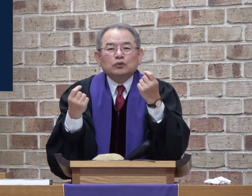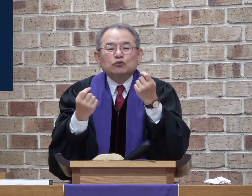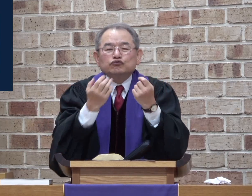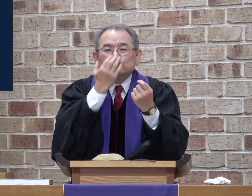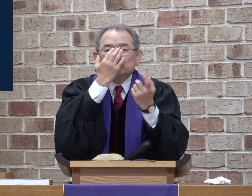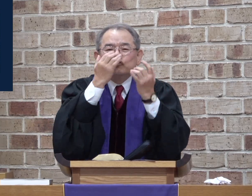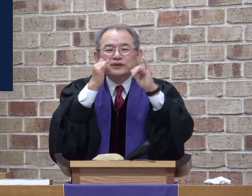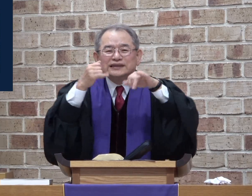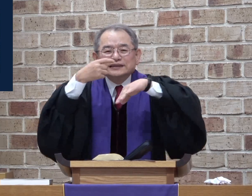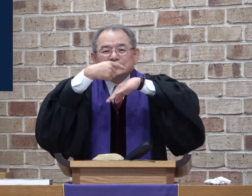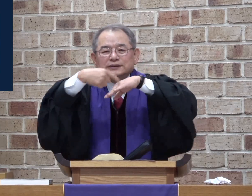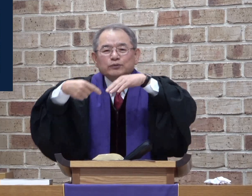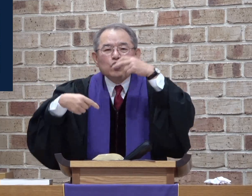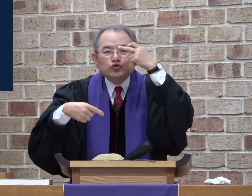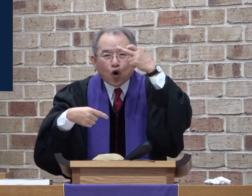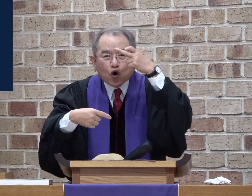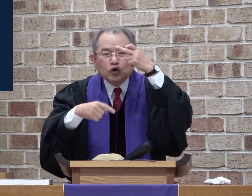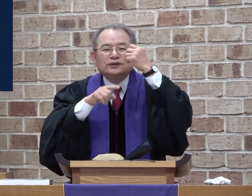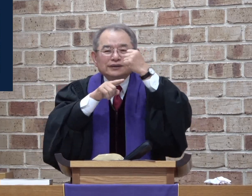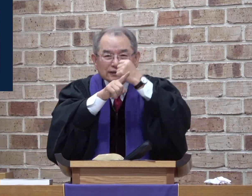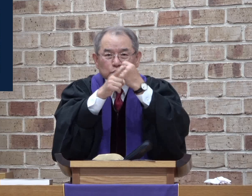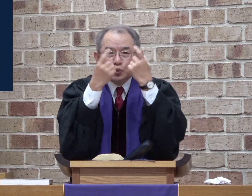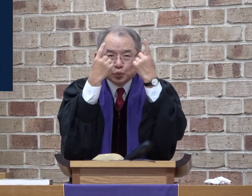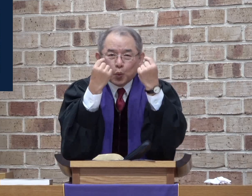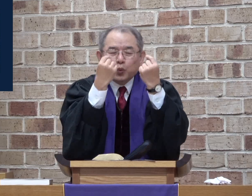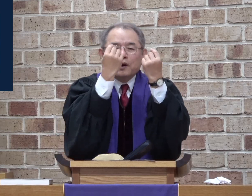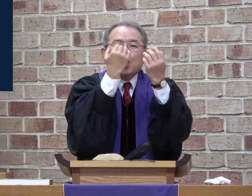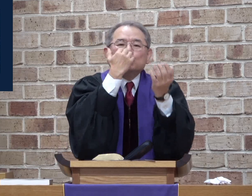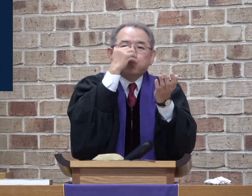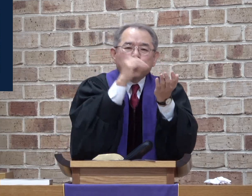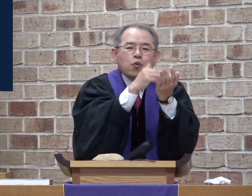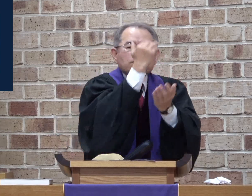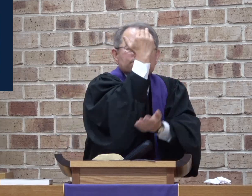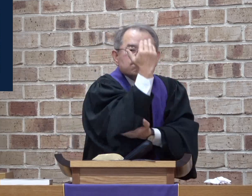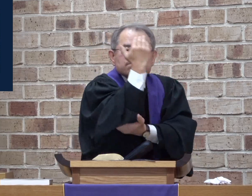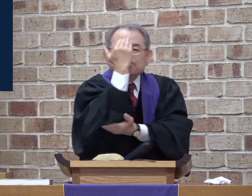유대인의 지파가 12지파여서 12개의 돌을 세웠습니다.